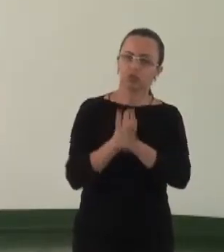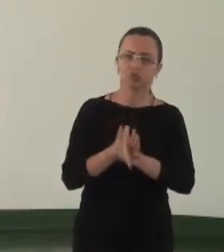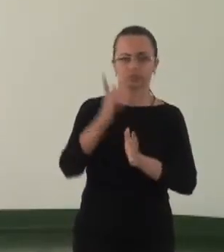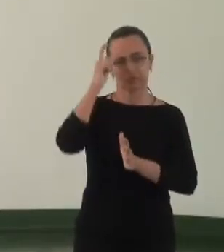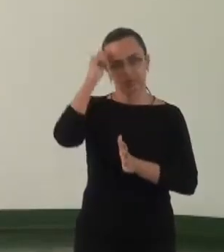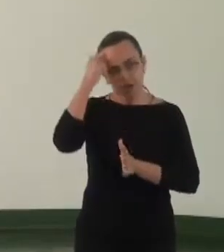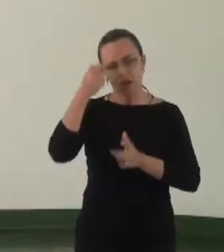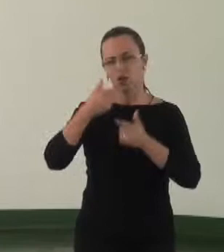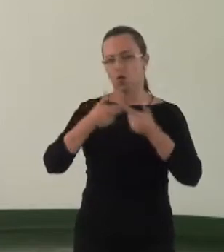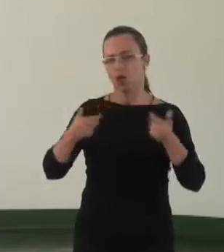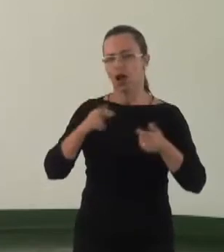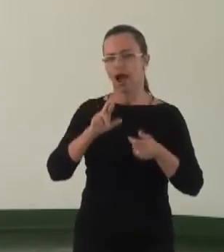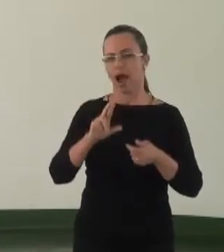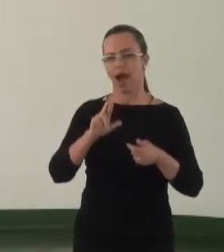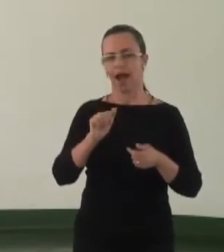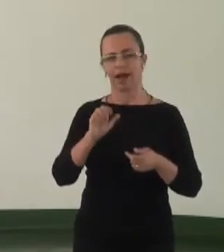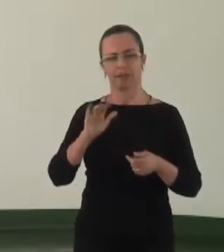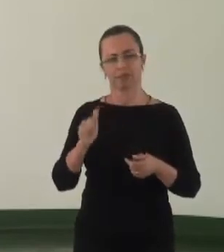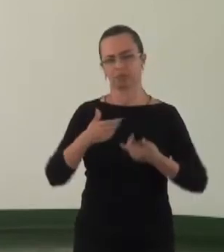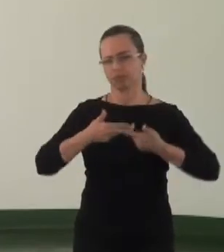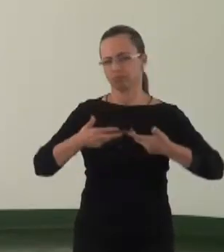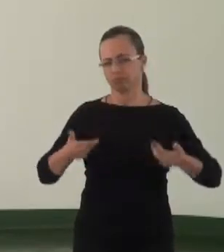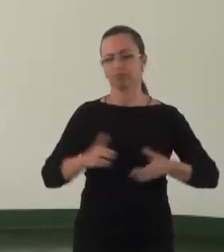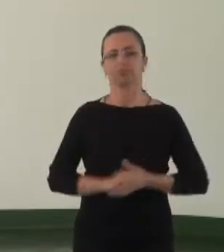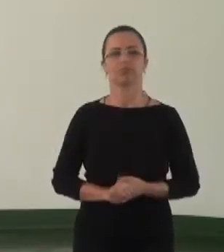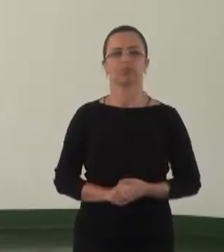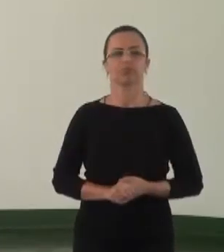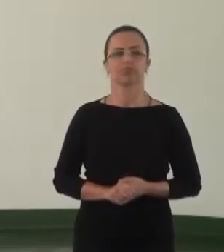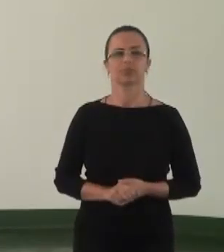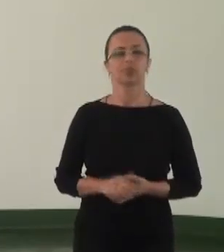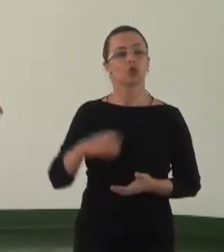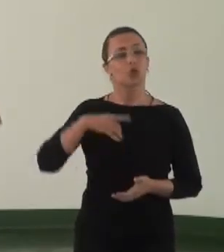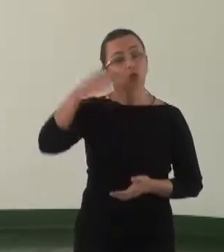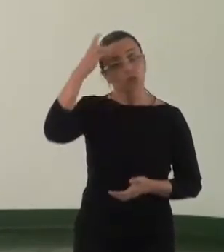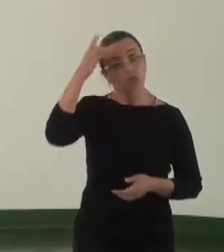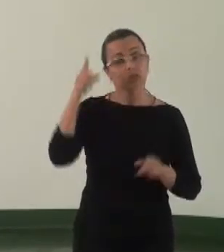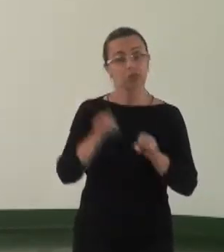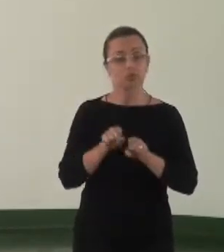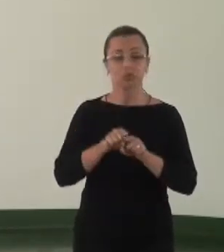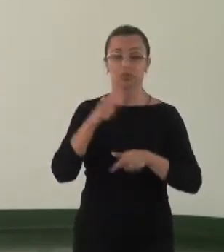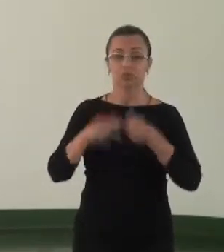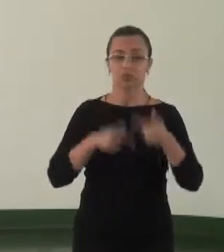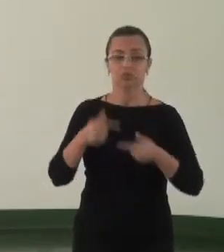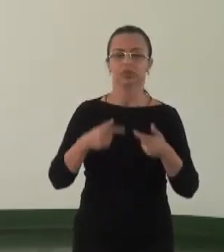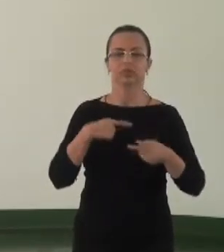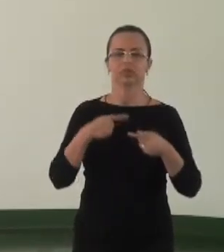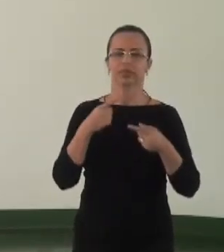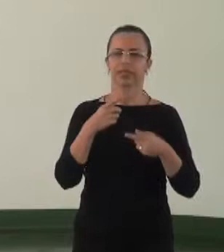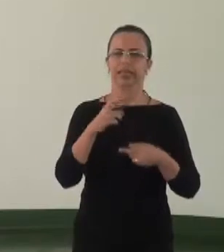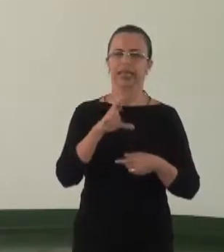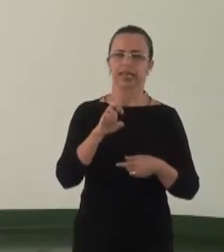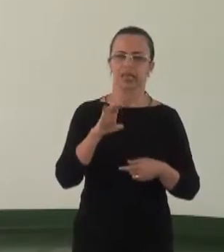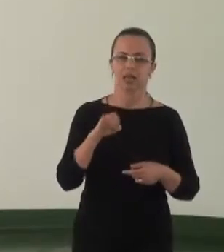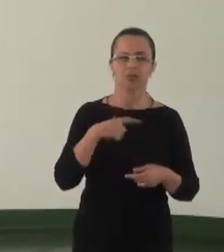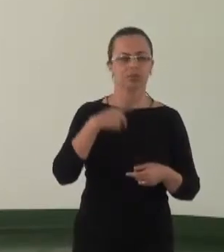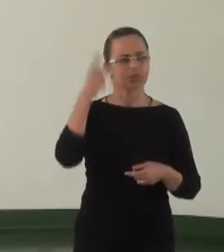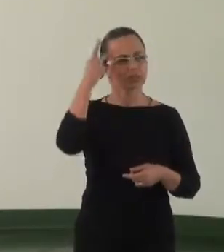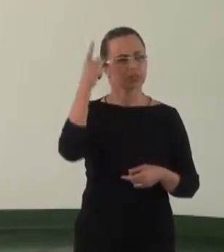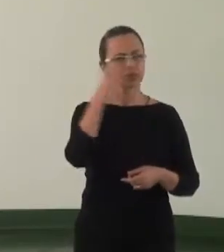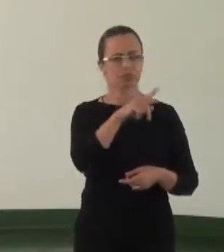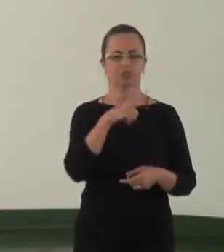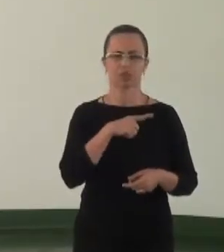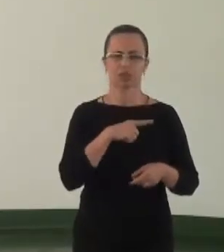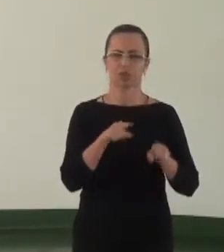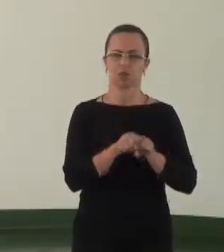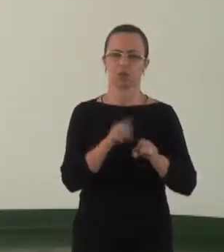a temática e para que se possa também conscientizar, como também já existe grupos de atuação criminal, como no Ministério Público de São Paulo tem o GAECO e